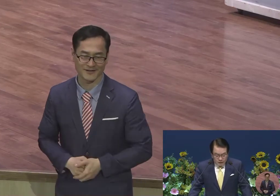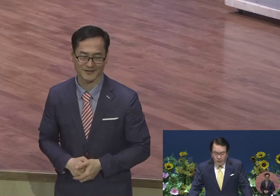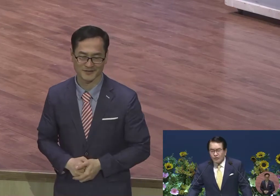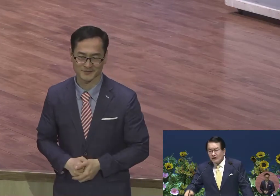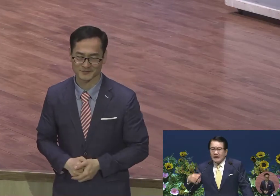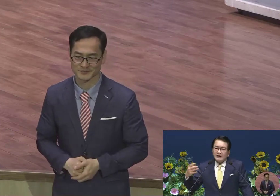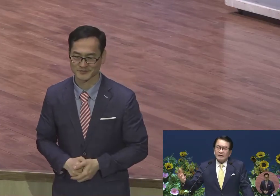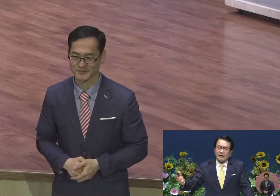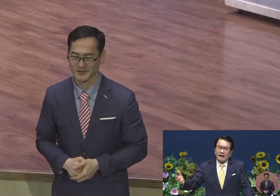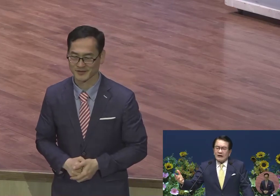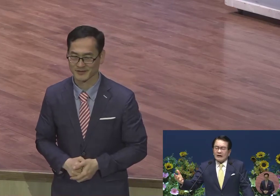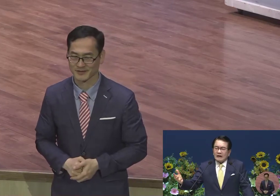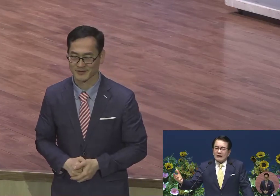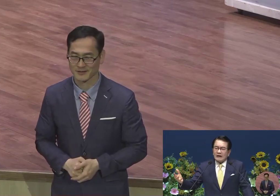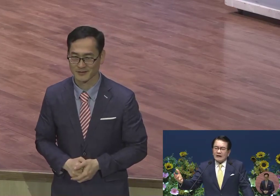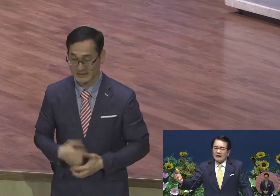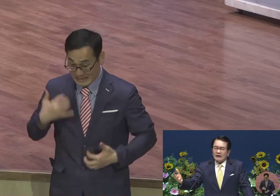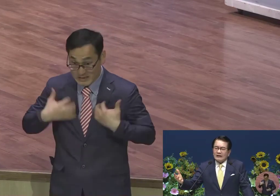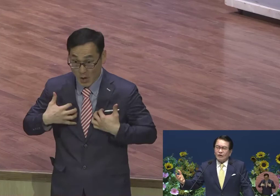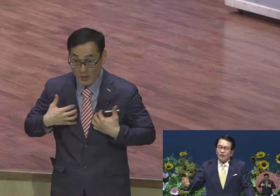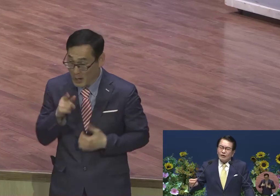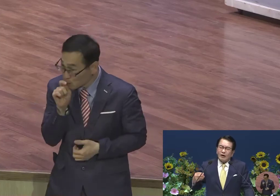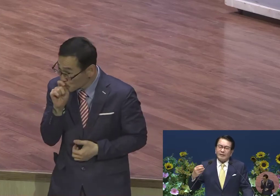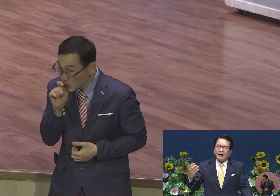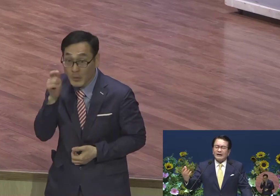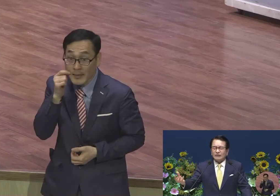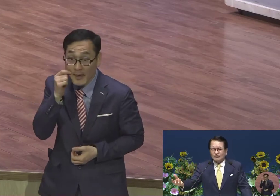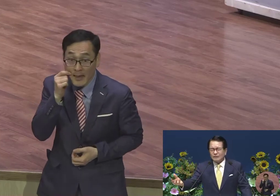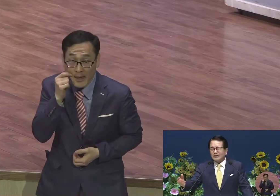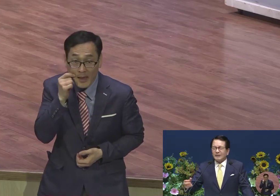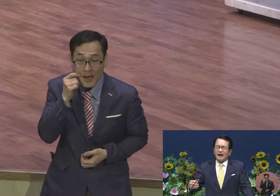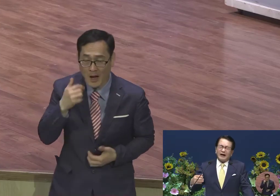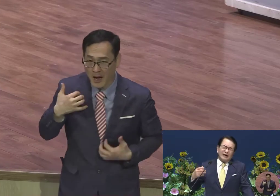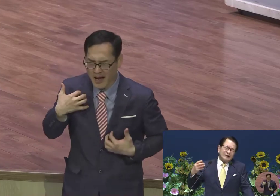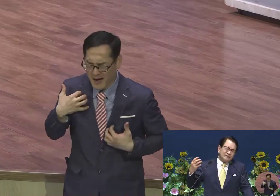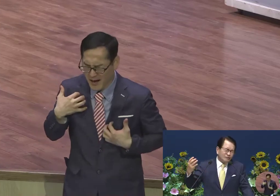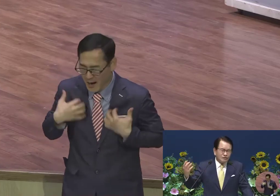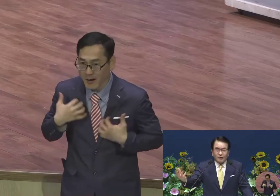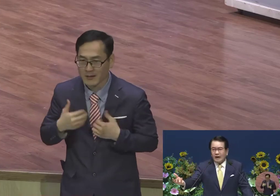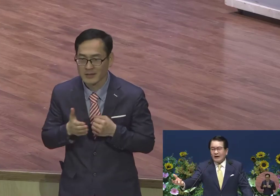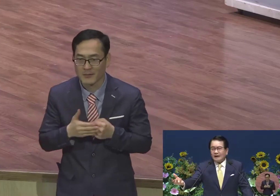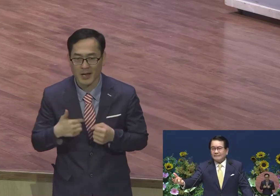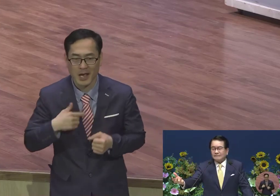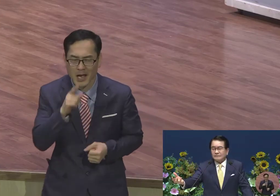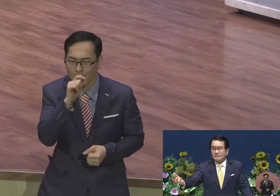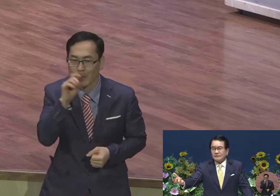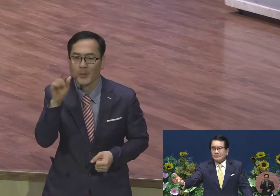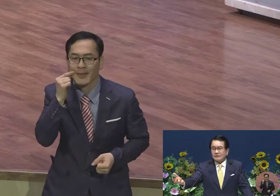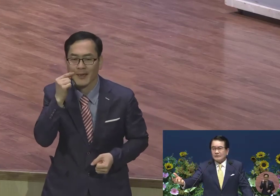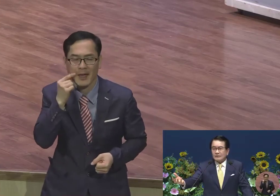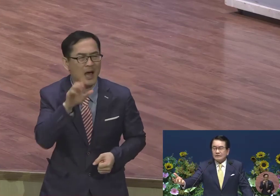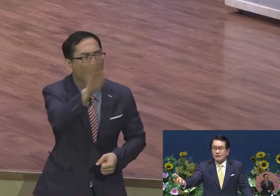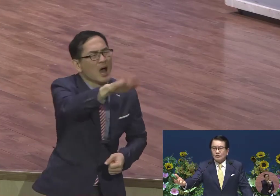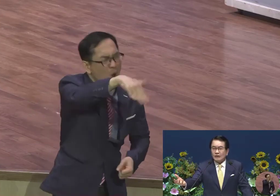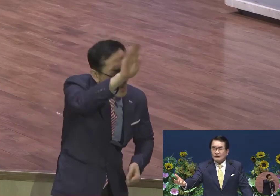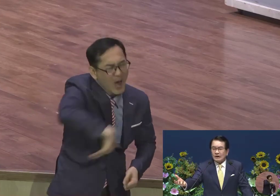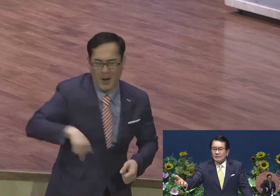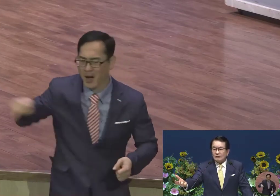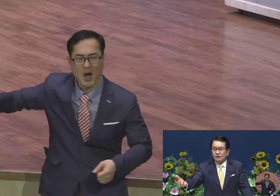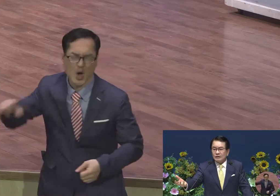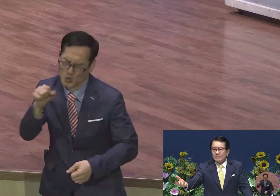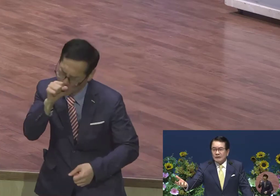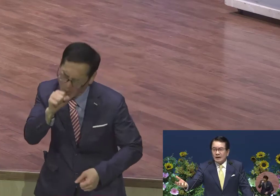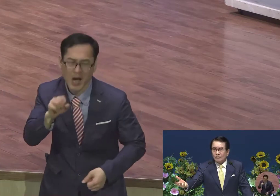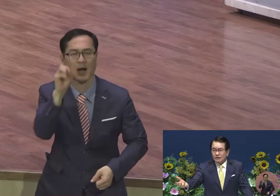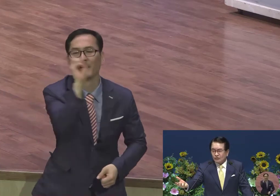소문을 내는 거예요 예원교와 봐 예수 믿어 봐 너무 좋아 그 전도한